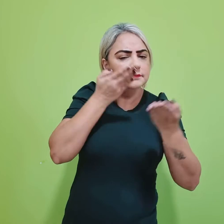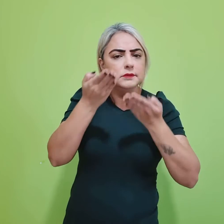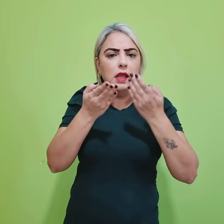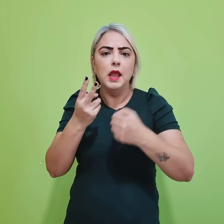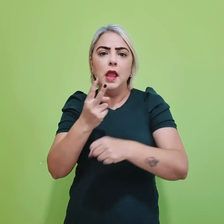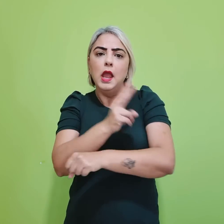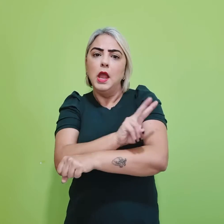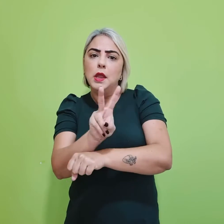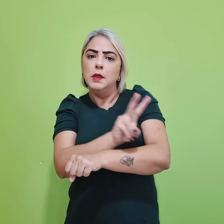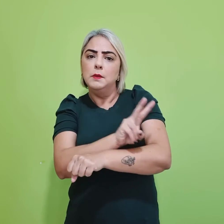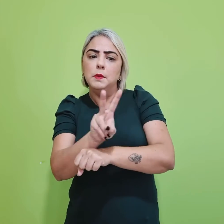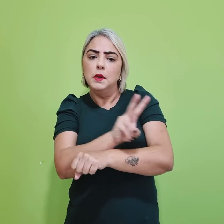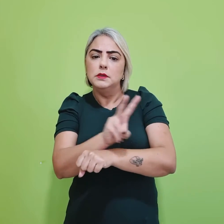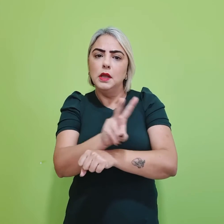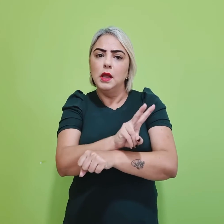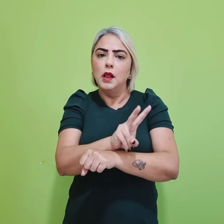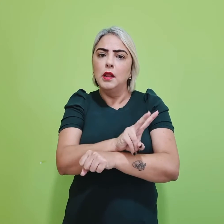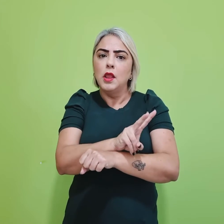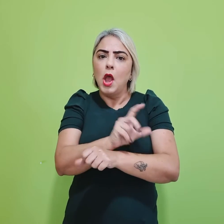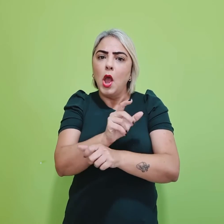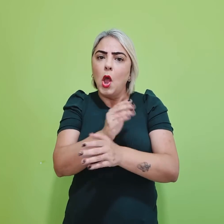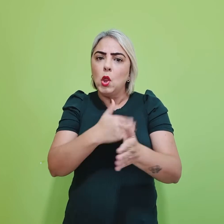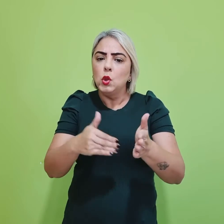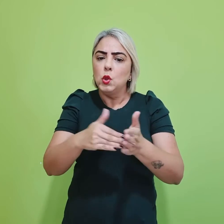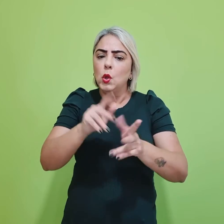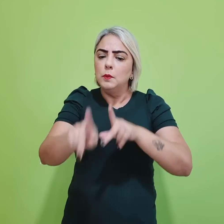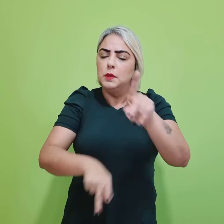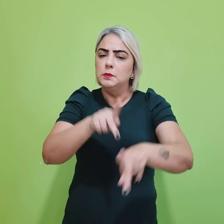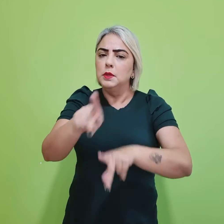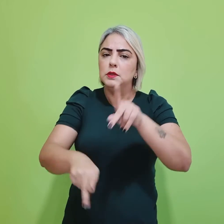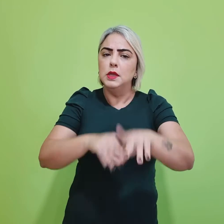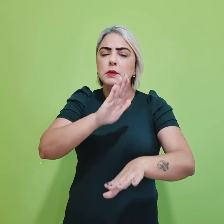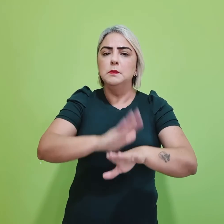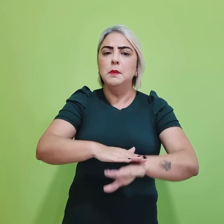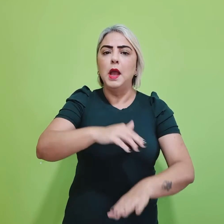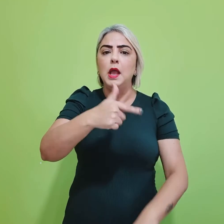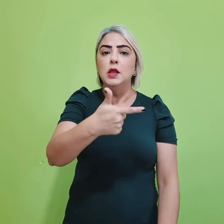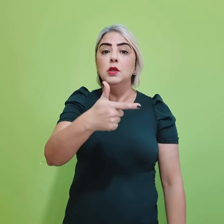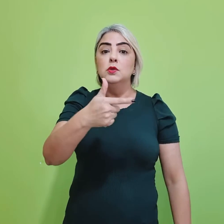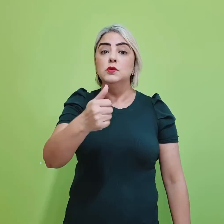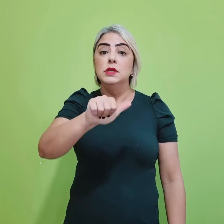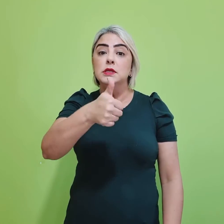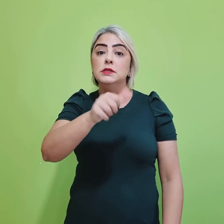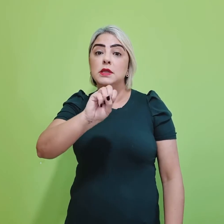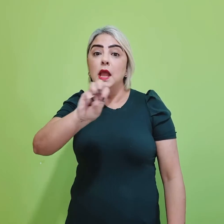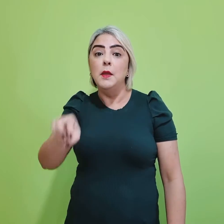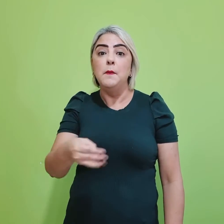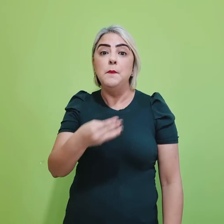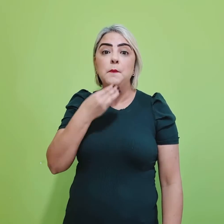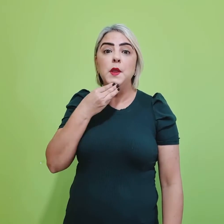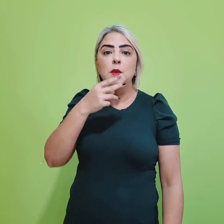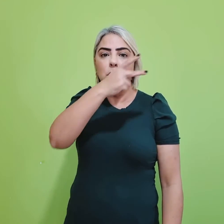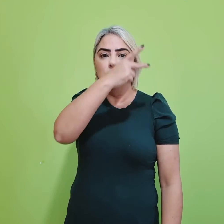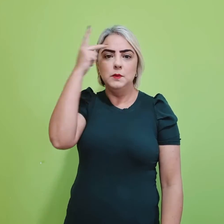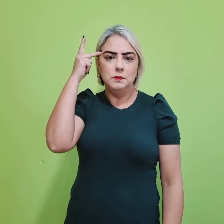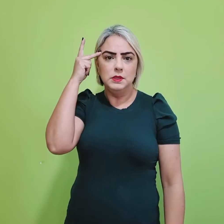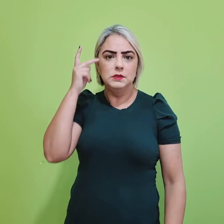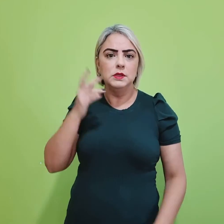e proteger nossa imensa população de mais de 210 milhões de pessoas em